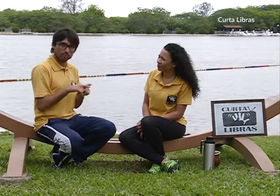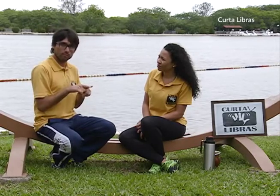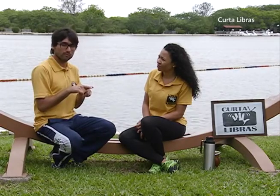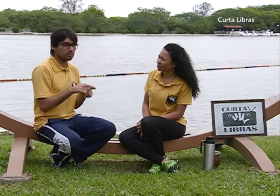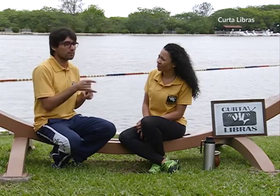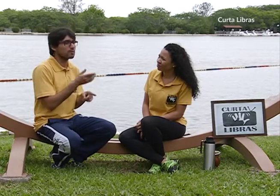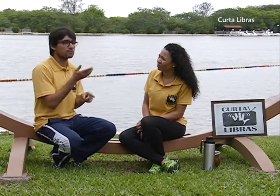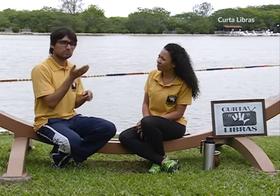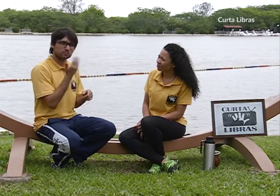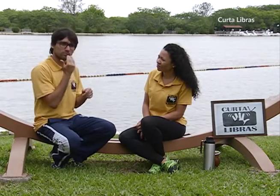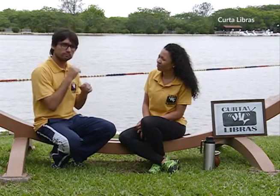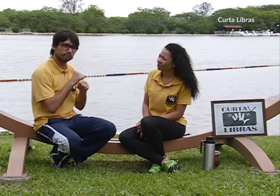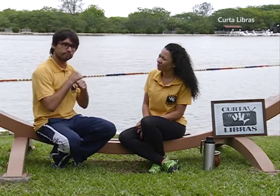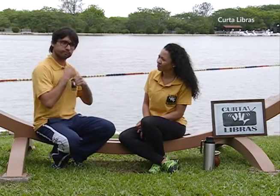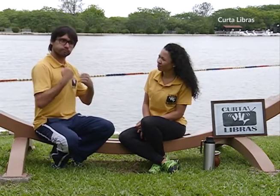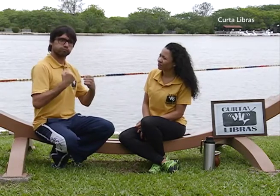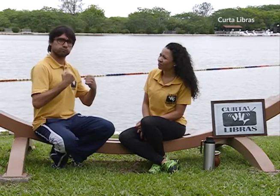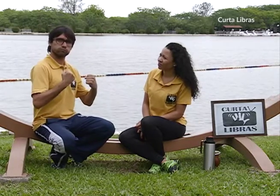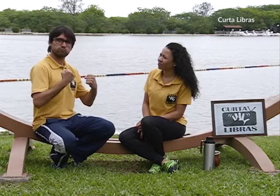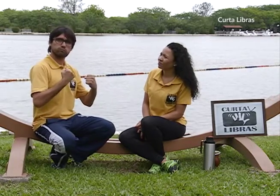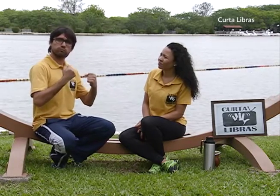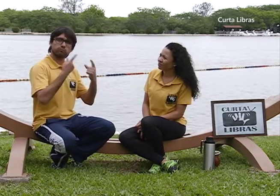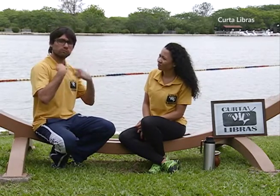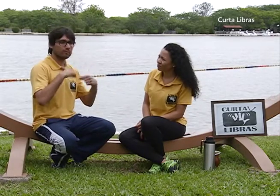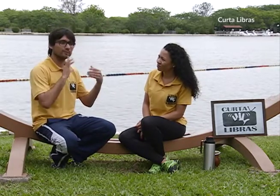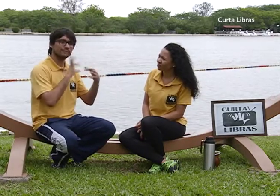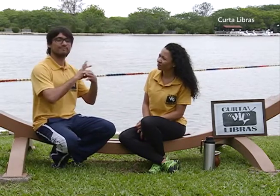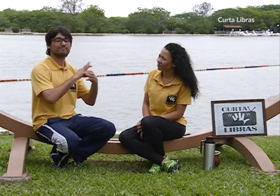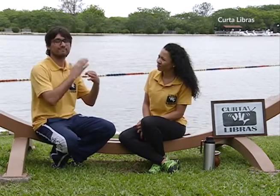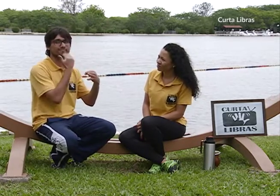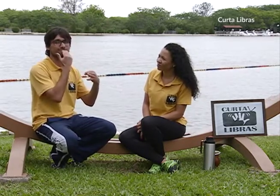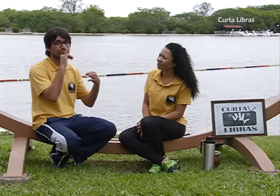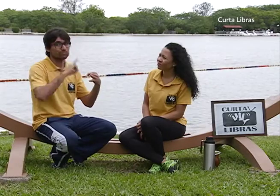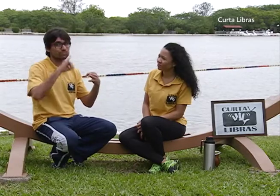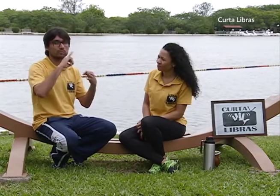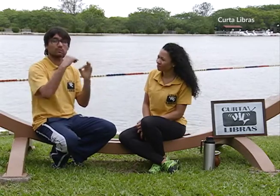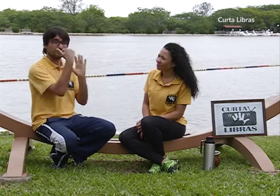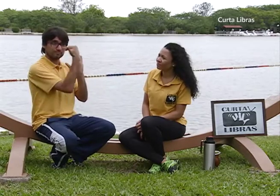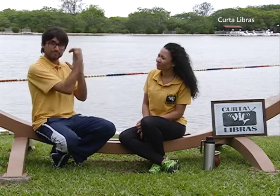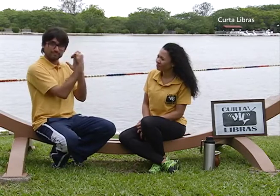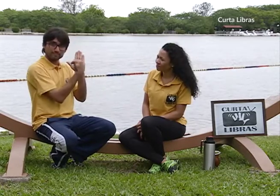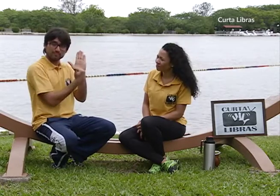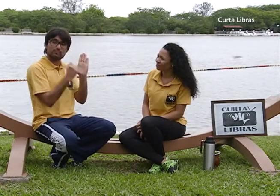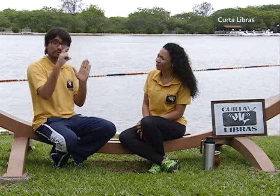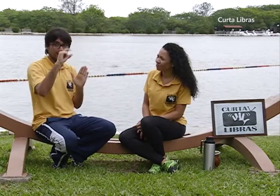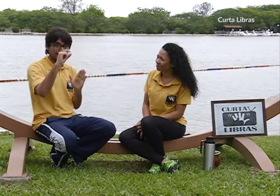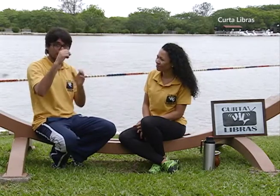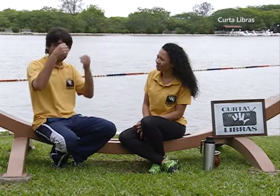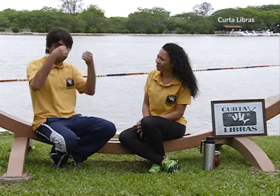preciso ter uma alimentação que irá fortalecer seu corpo. Por isso é importante comer bem e associar algumas regras que vamos ver